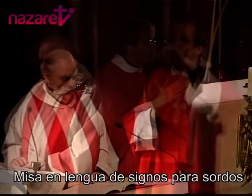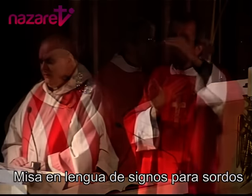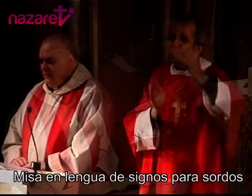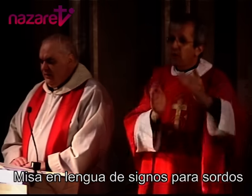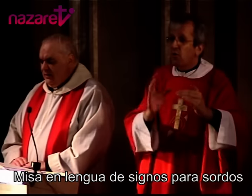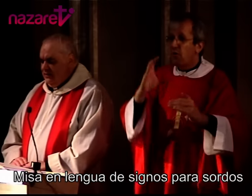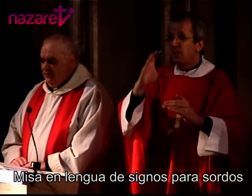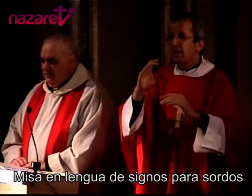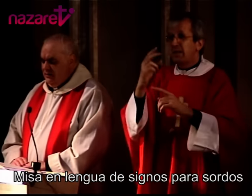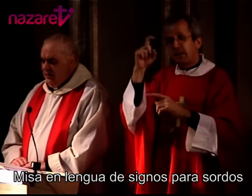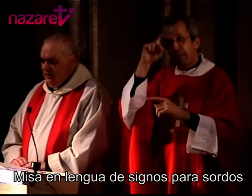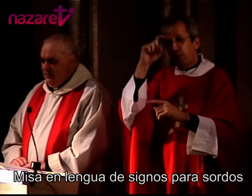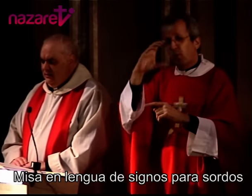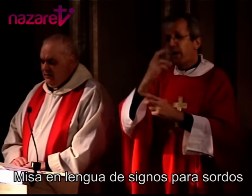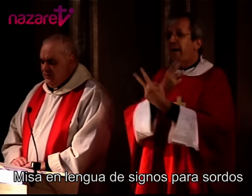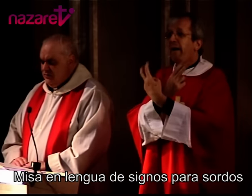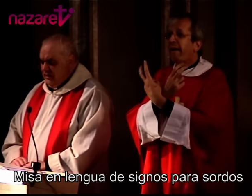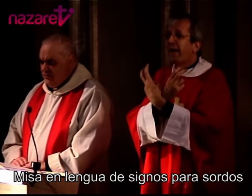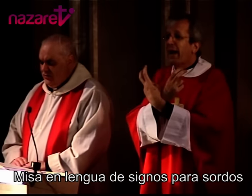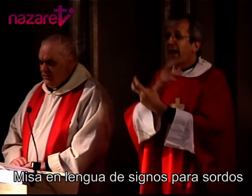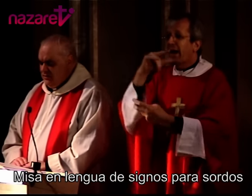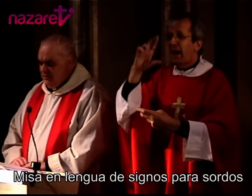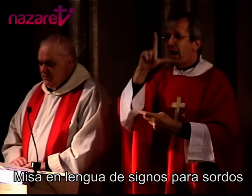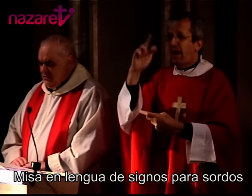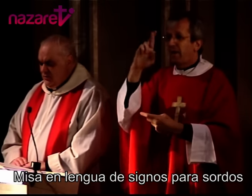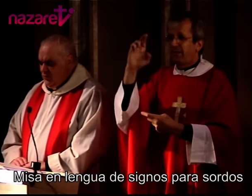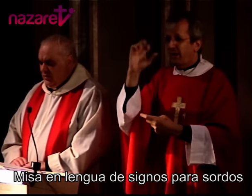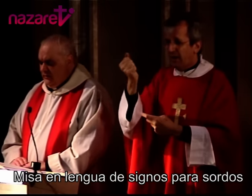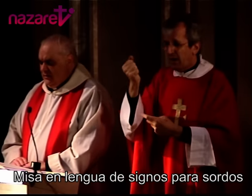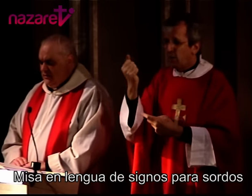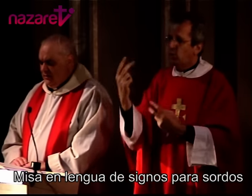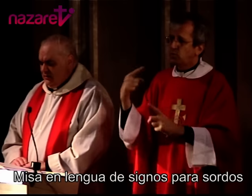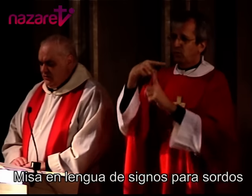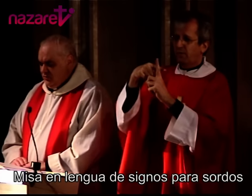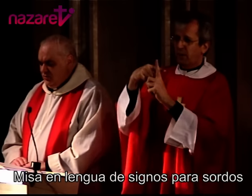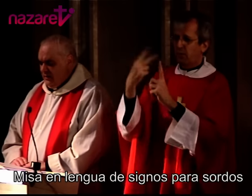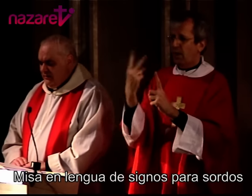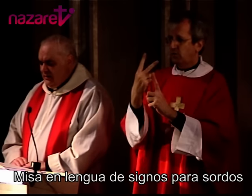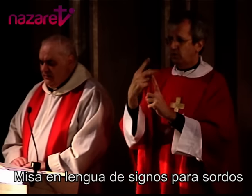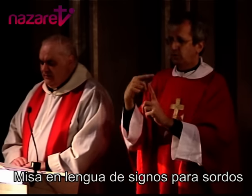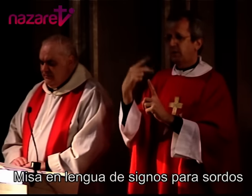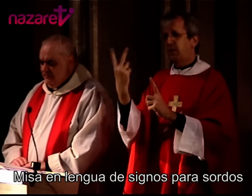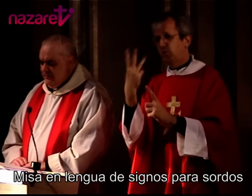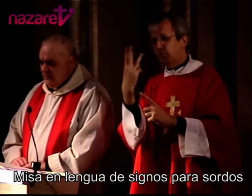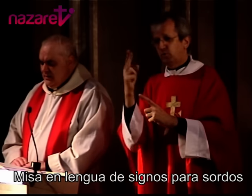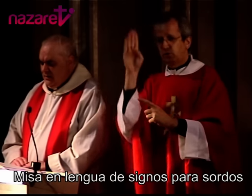lo crucificaron allí, a él y a los malhechores, uno a la derecha y otro a la